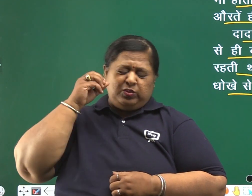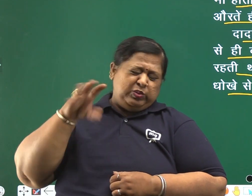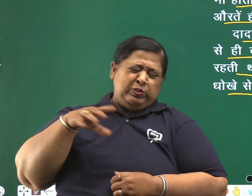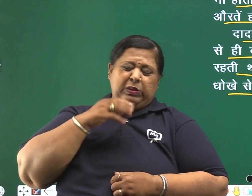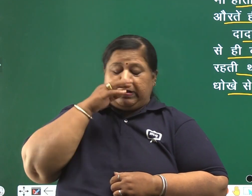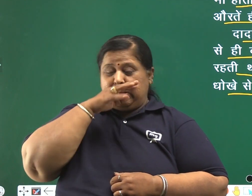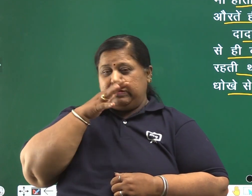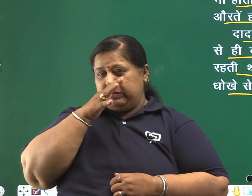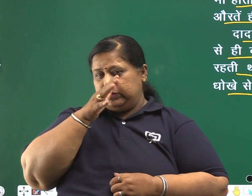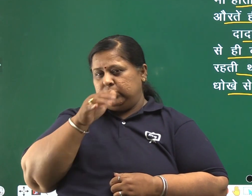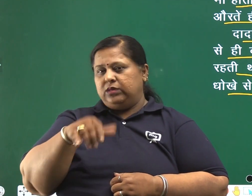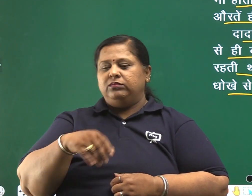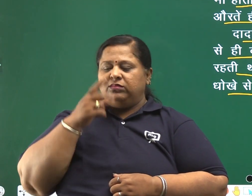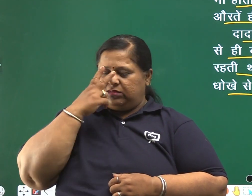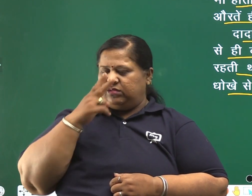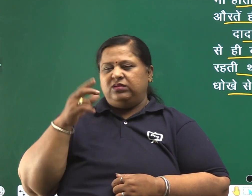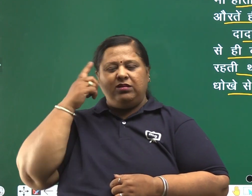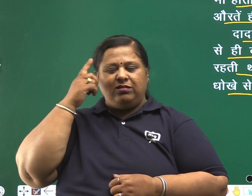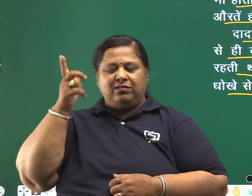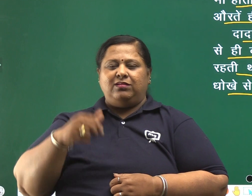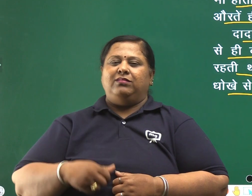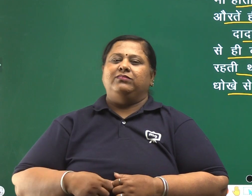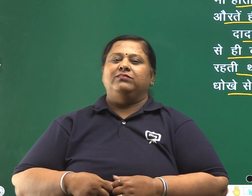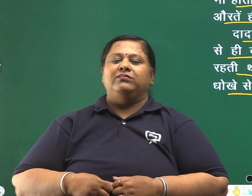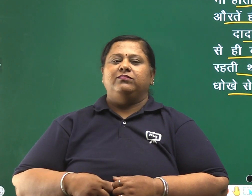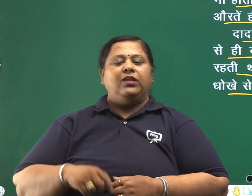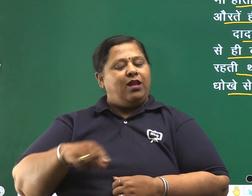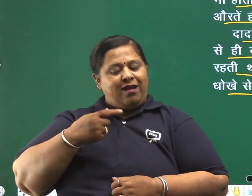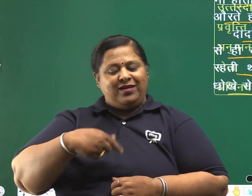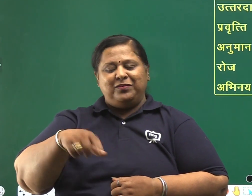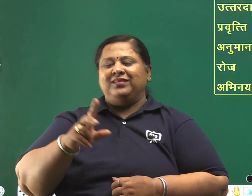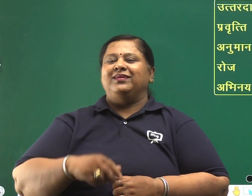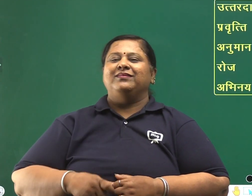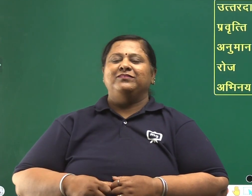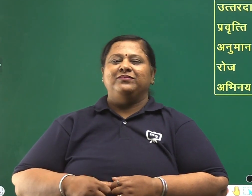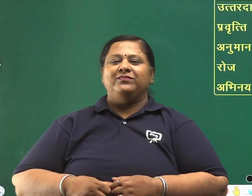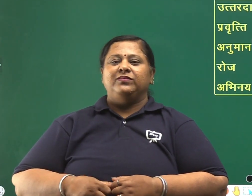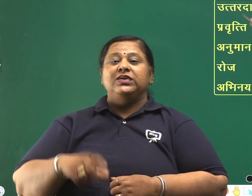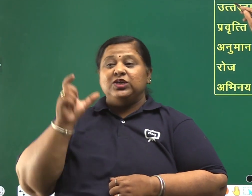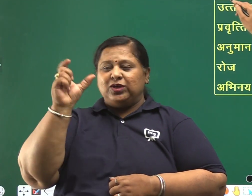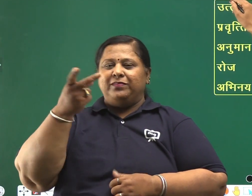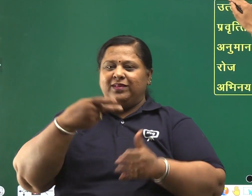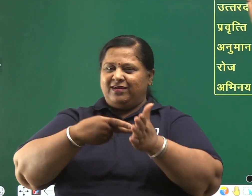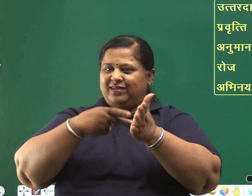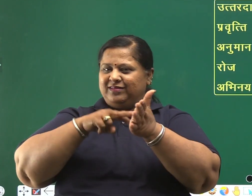झूठा जान पड़ता था। आगे बढ़ते हैं। शब्दार्थ।